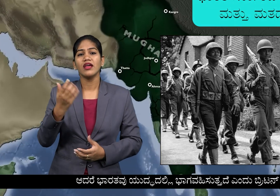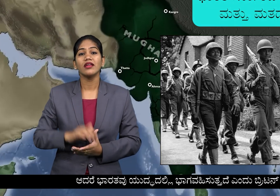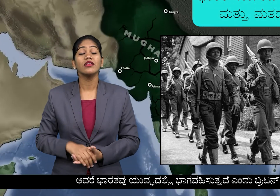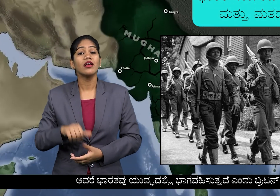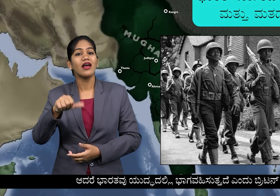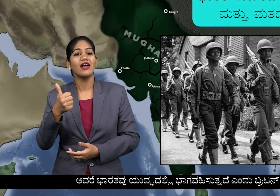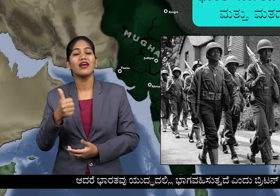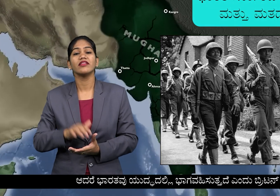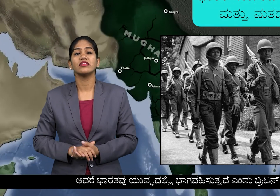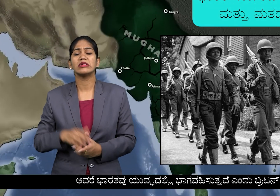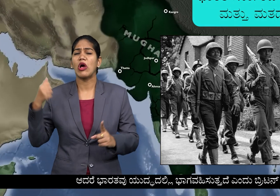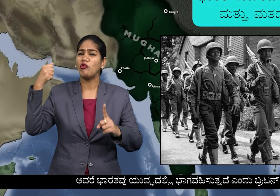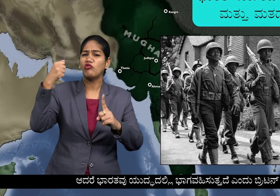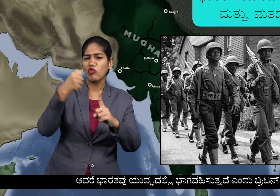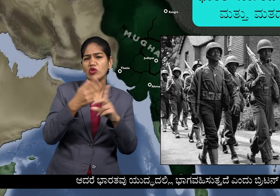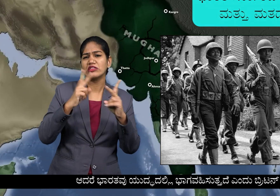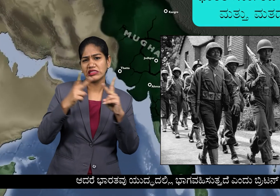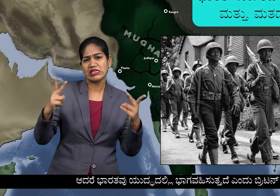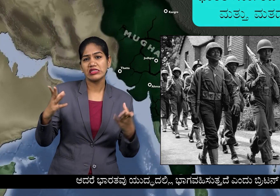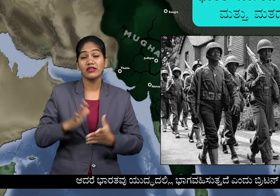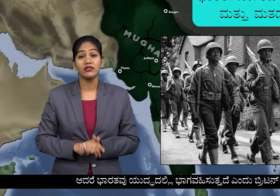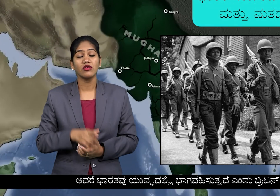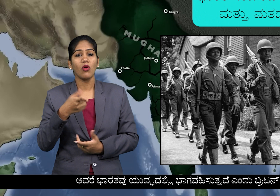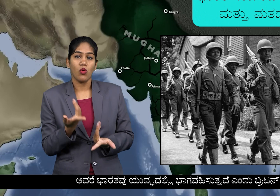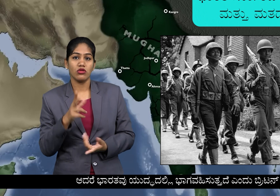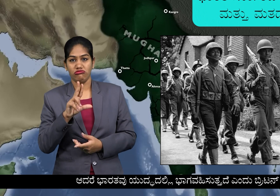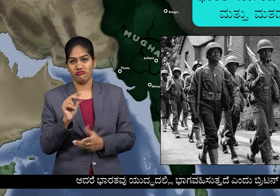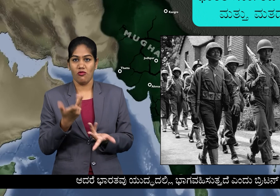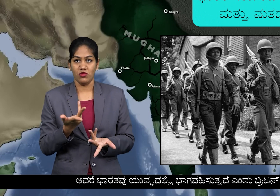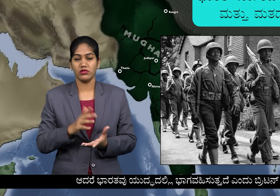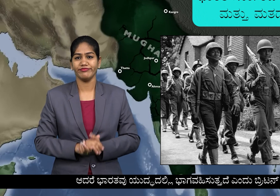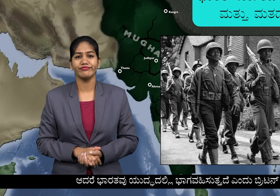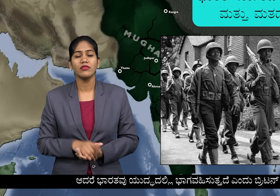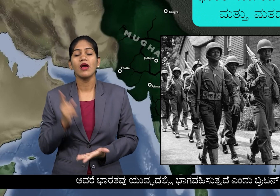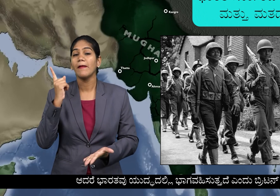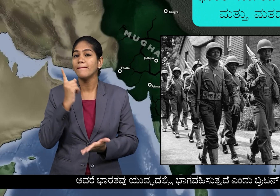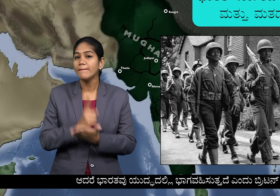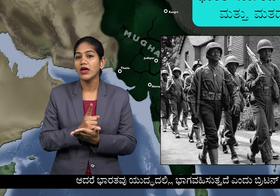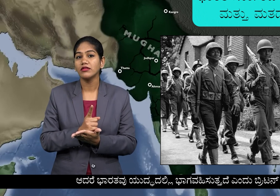ಆದರೆ ಭಾರತವು ಯುದ್ಧದಲ್ಲಿ ಭಾಗವಹಿಸುತ್ತದೆ ಎಂದು ಬ್ರಿಟನ್ ನಿರ್ಧರಿಸಿತು.